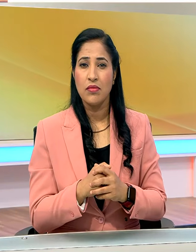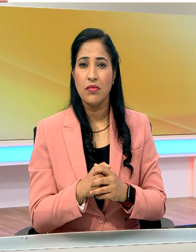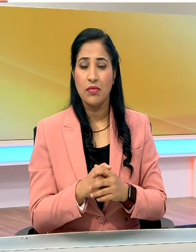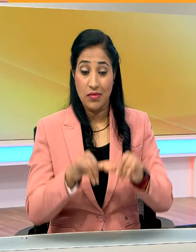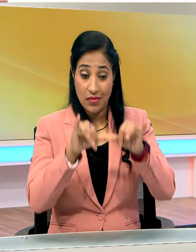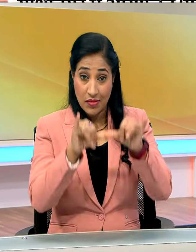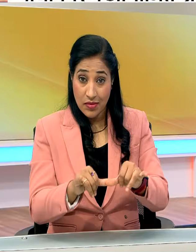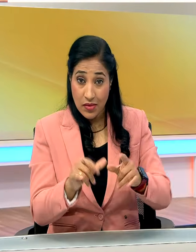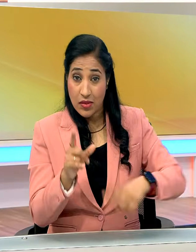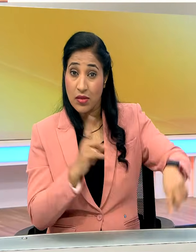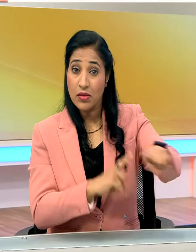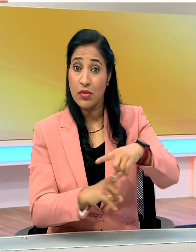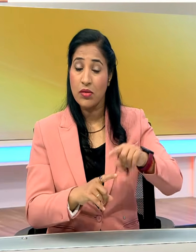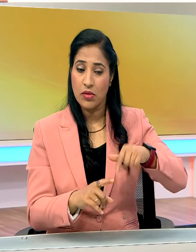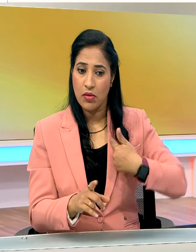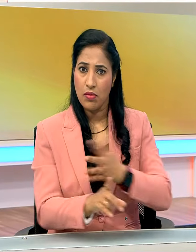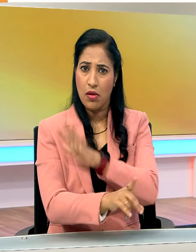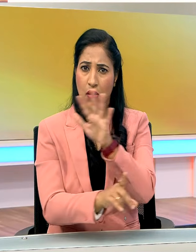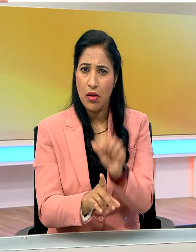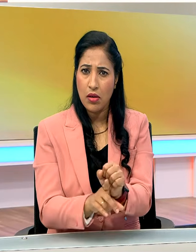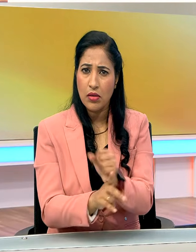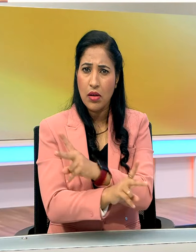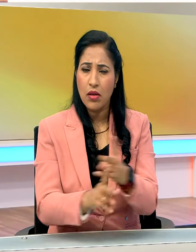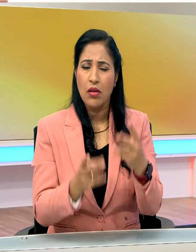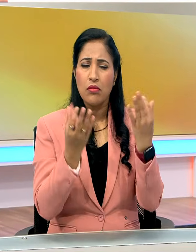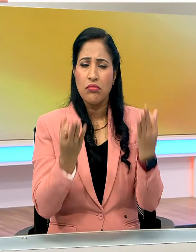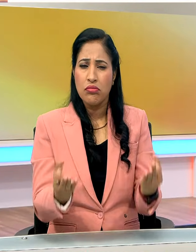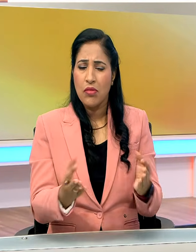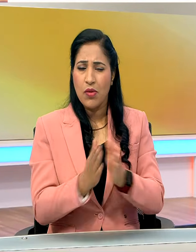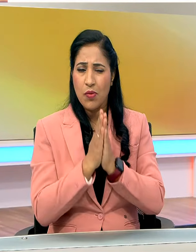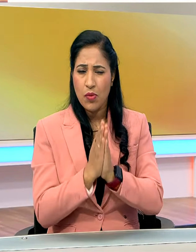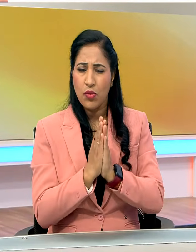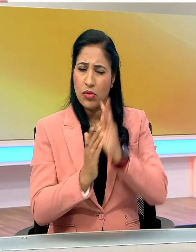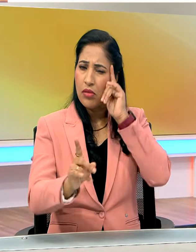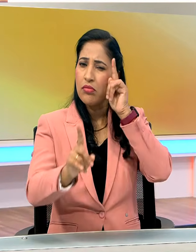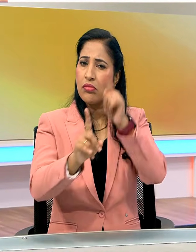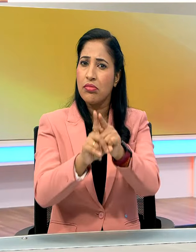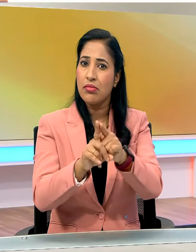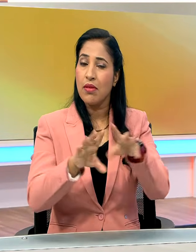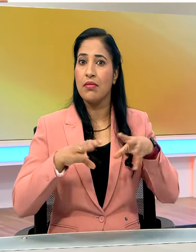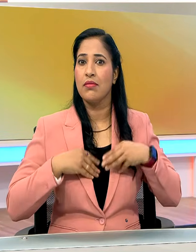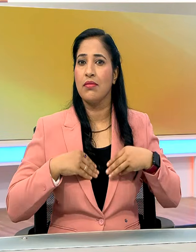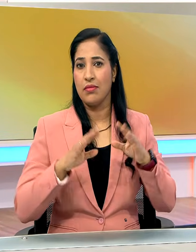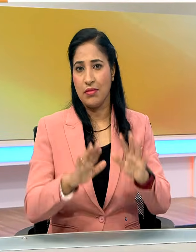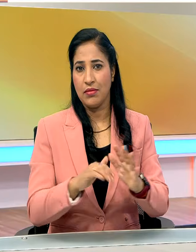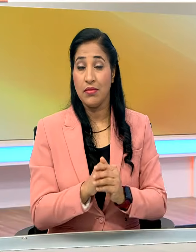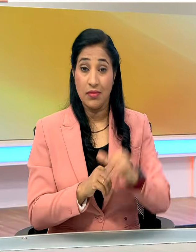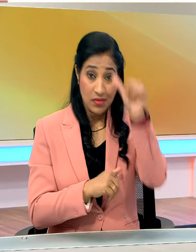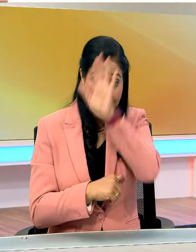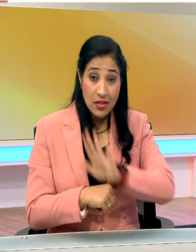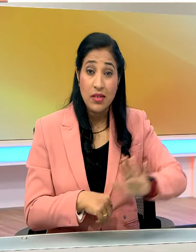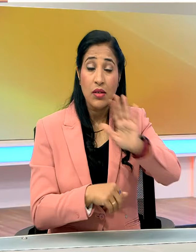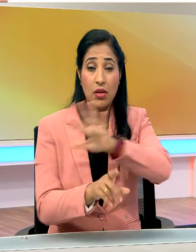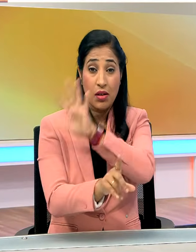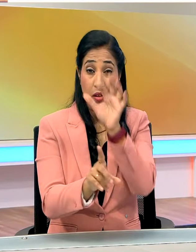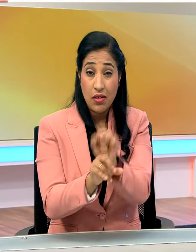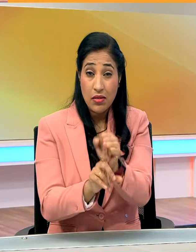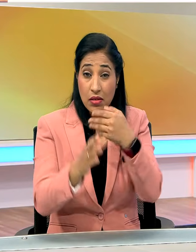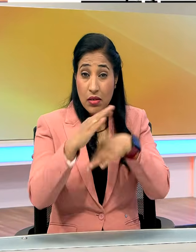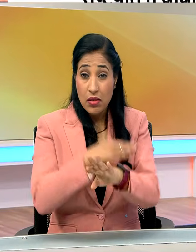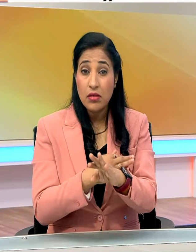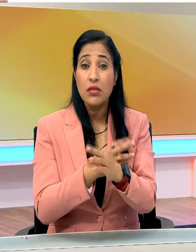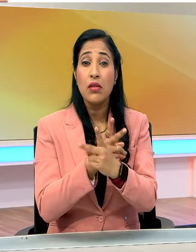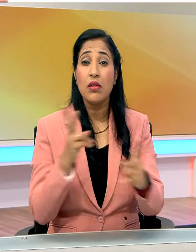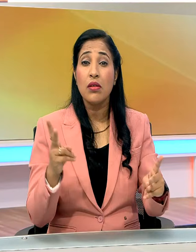भावभूमि से उत्पन्न सांस्कृतिक और आध्यात्मिक मूल्यों को ही अपनाया है। भारतीय संस्कृति में